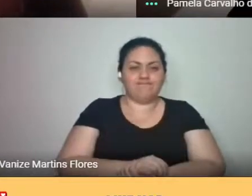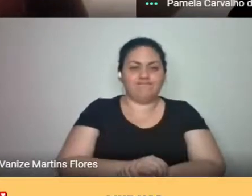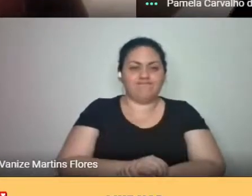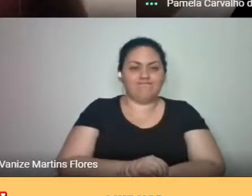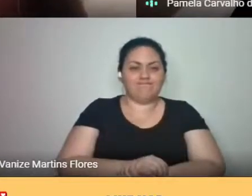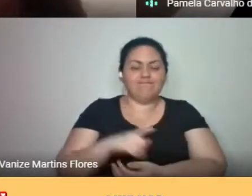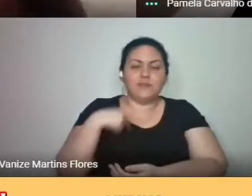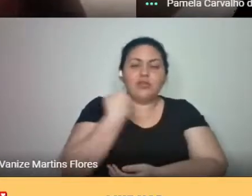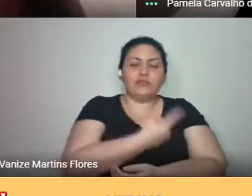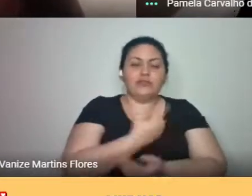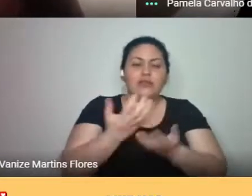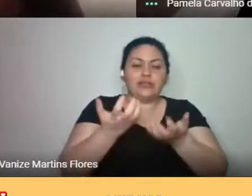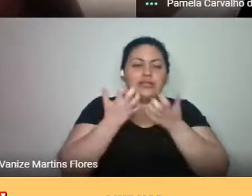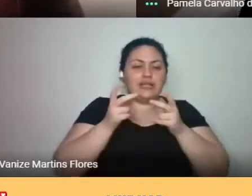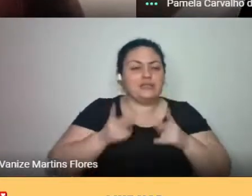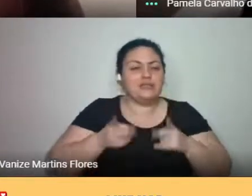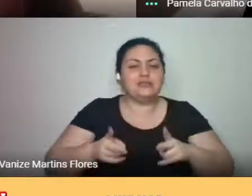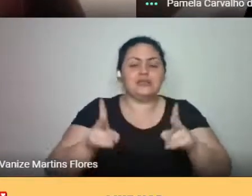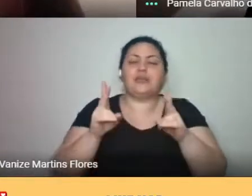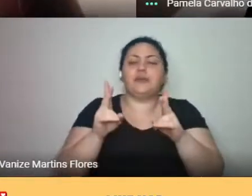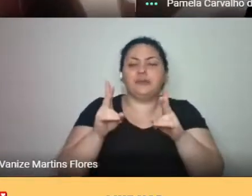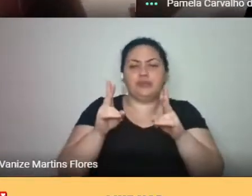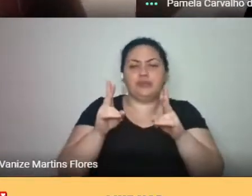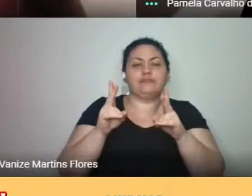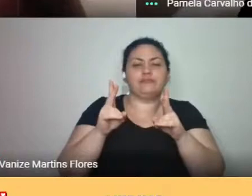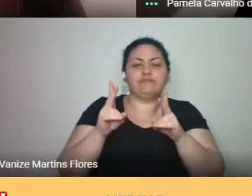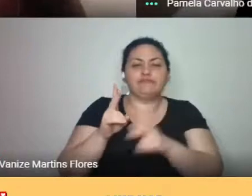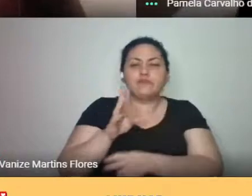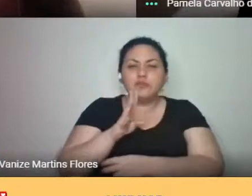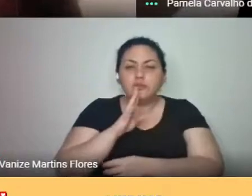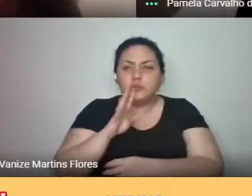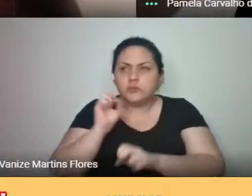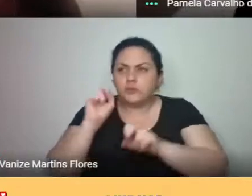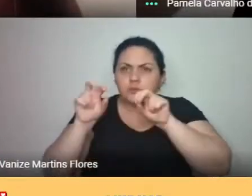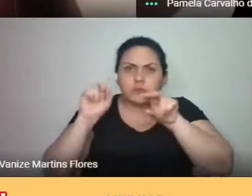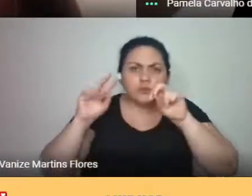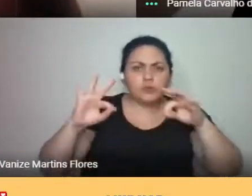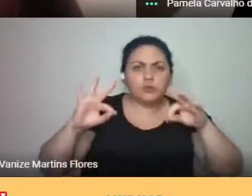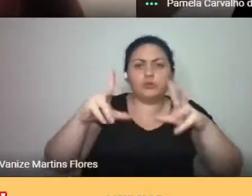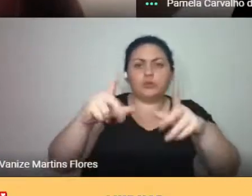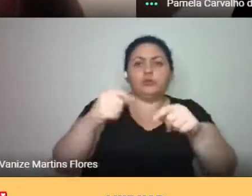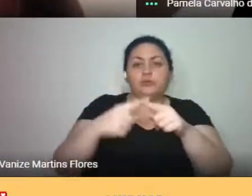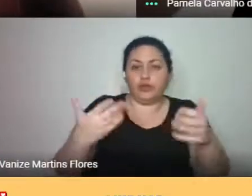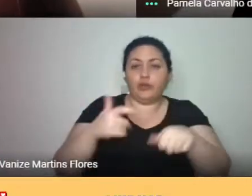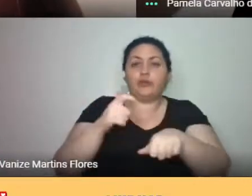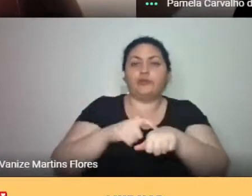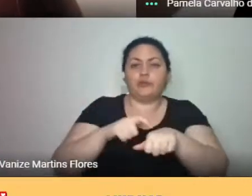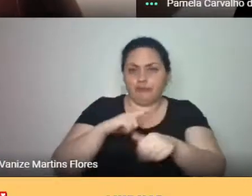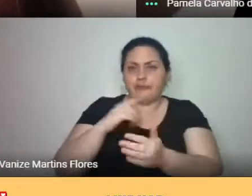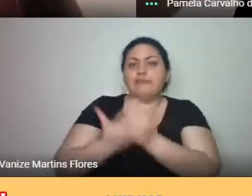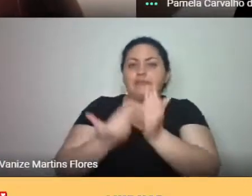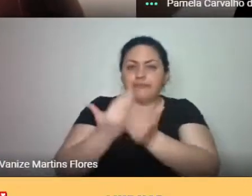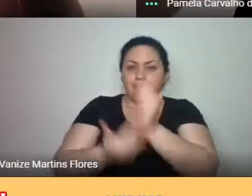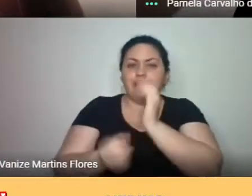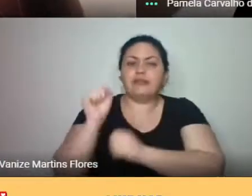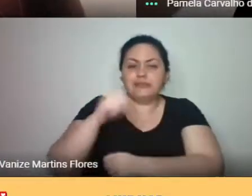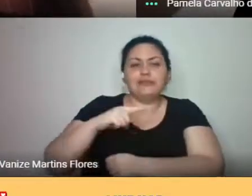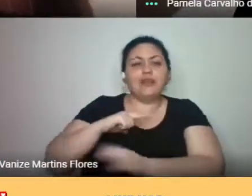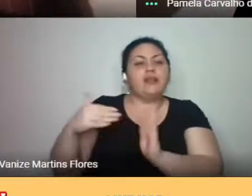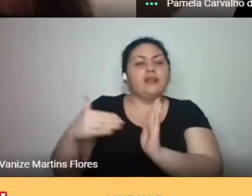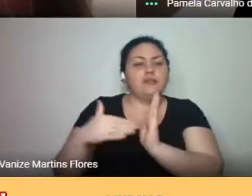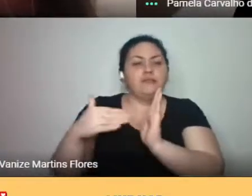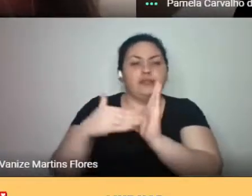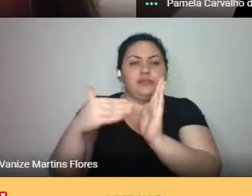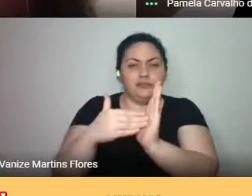nós estamos perdendo muitas coisas. Nós estamos sendo, sim, muito limitados, né? E